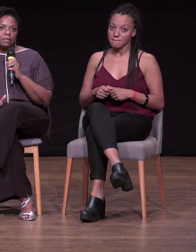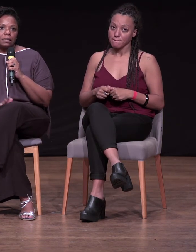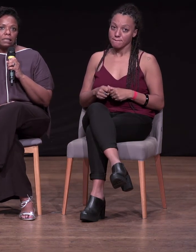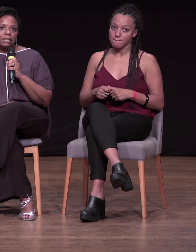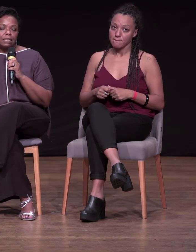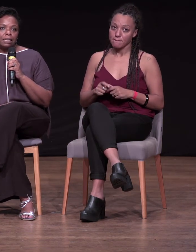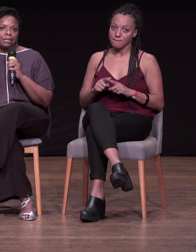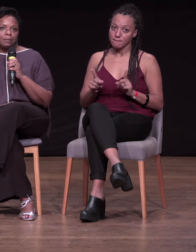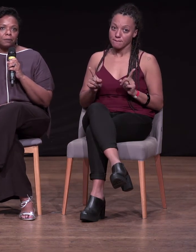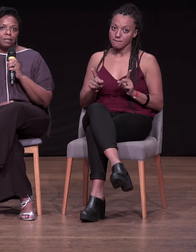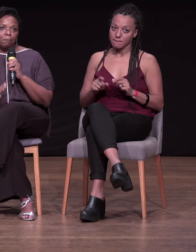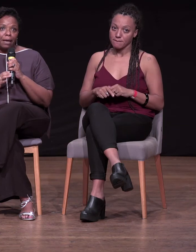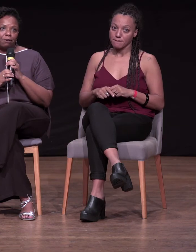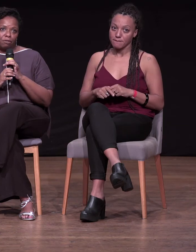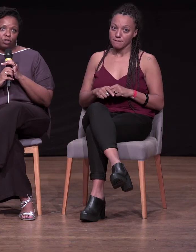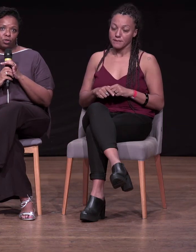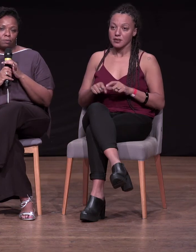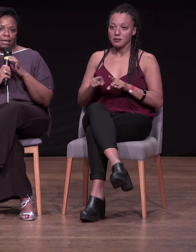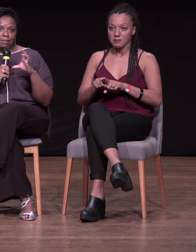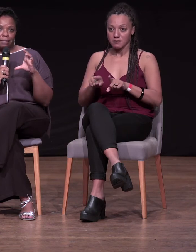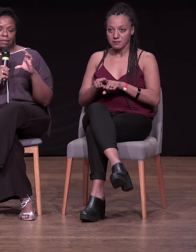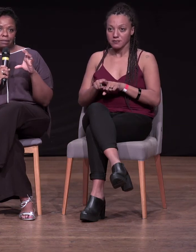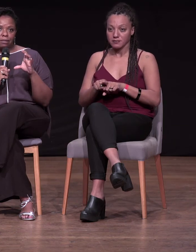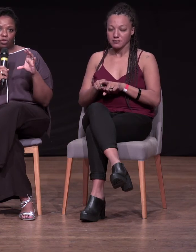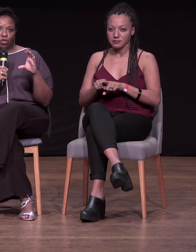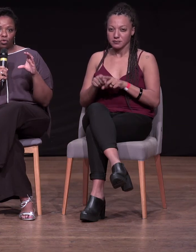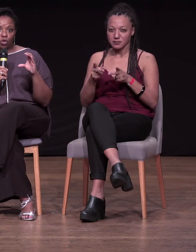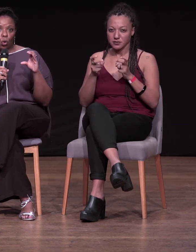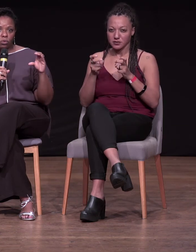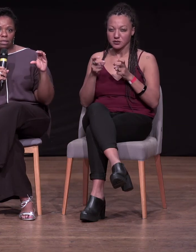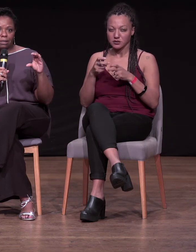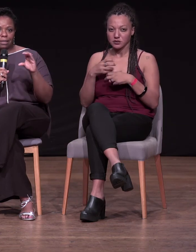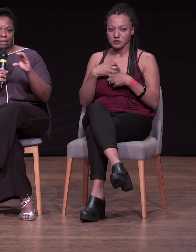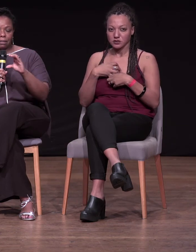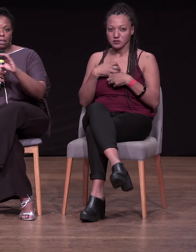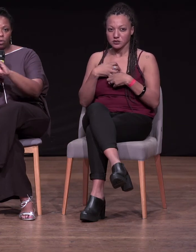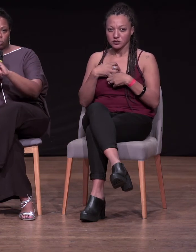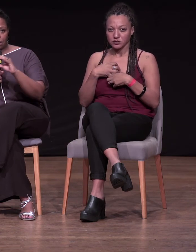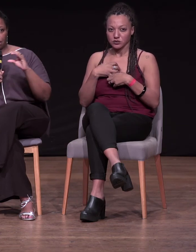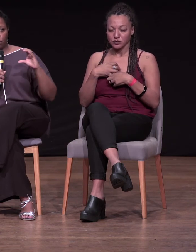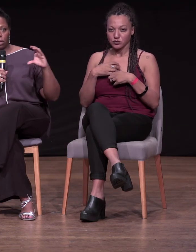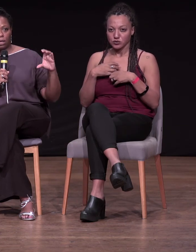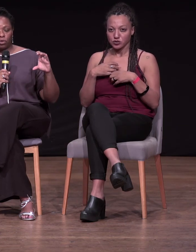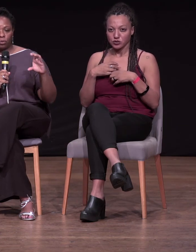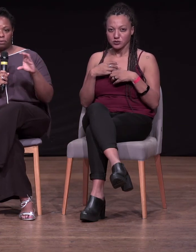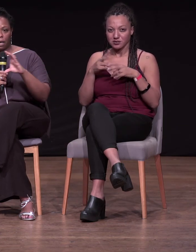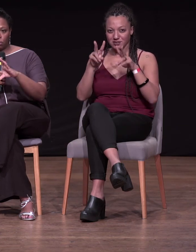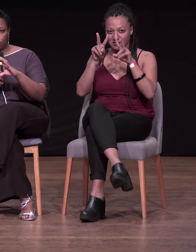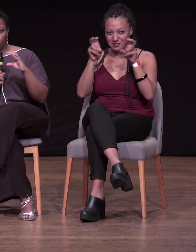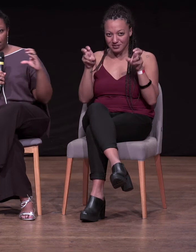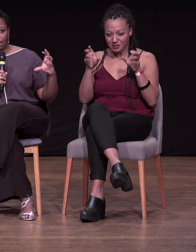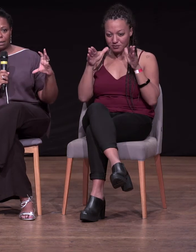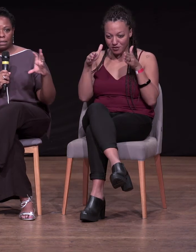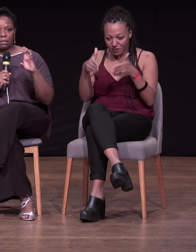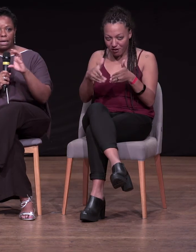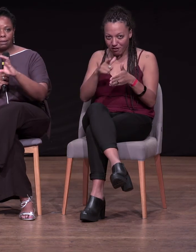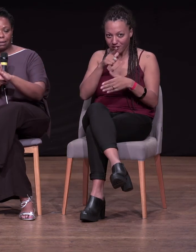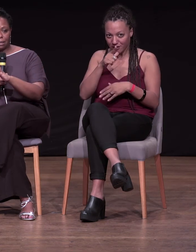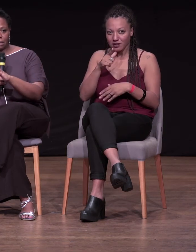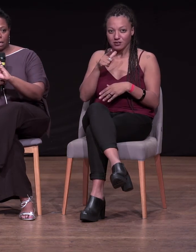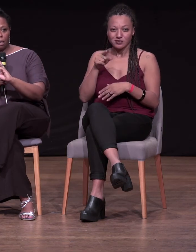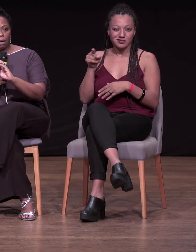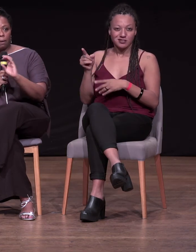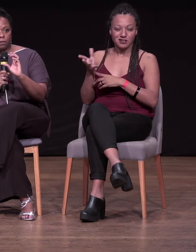Agora, também, vejam, esse sentido de concentração dessa abordagem do falo ficou